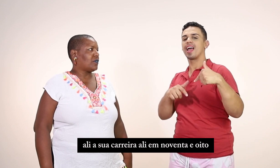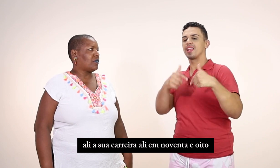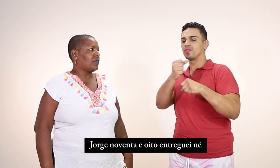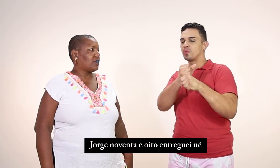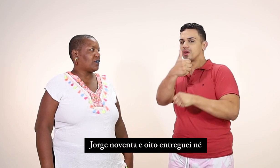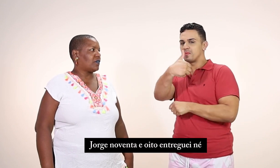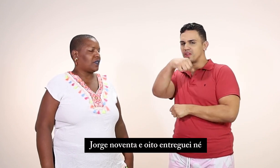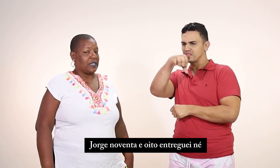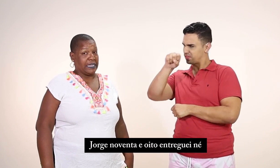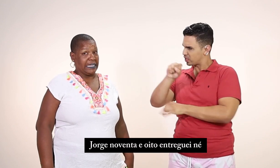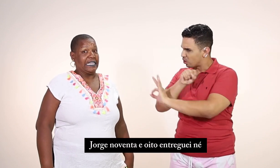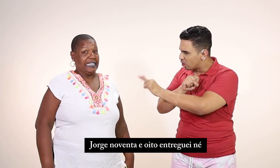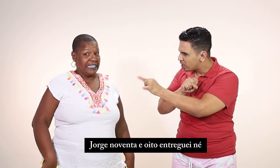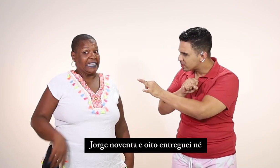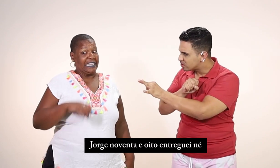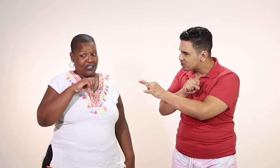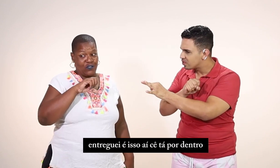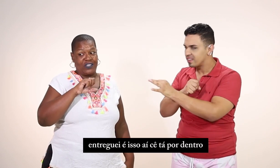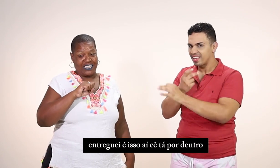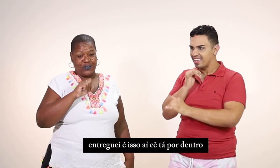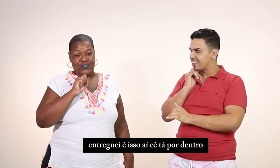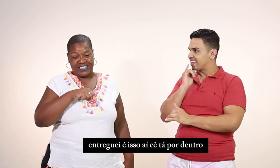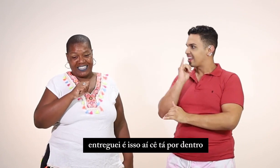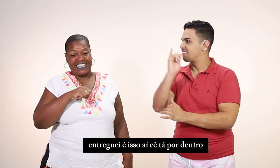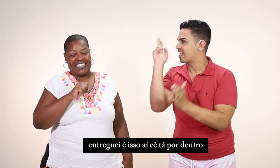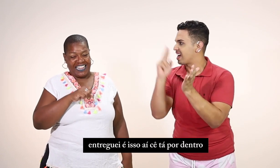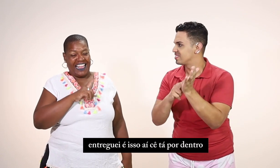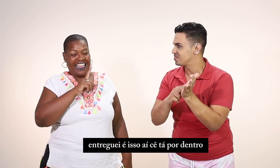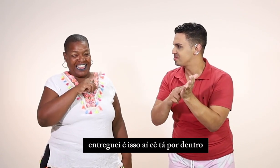98, Jorge? 98. Entreguei, né? Entreguei. É isso aí, você tá por dentro.